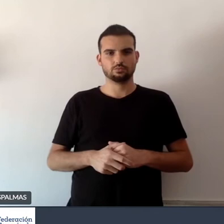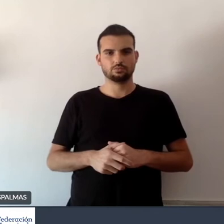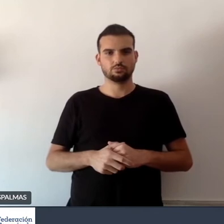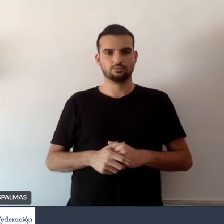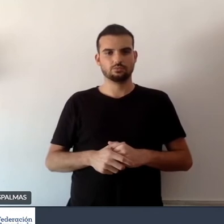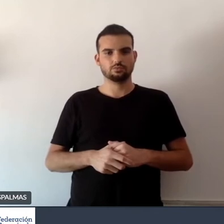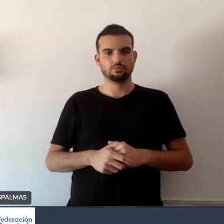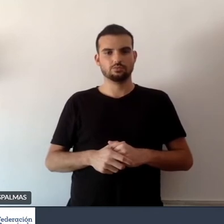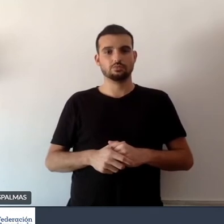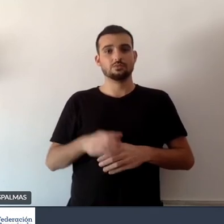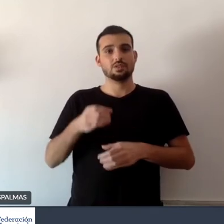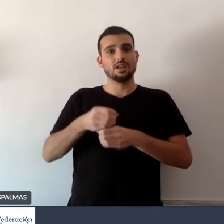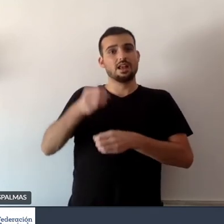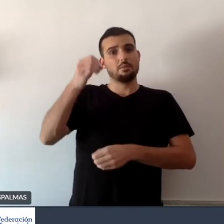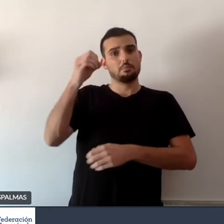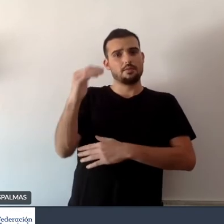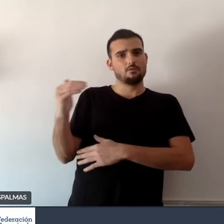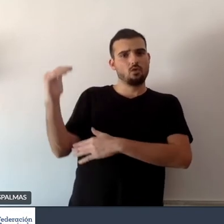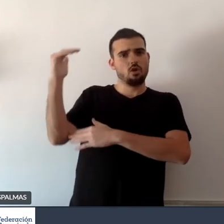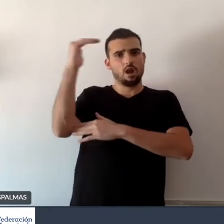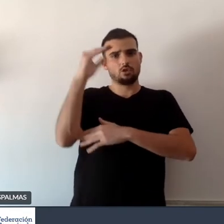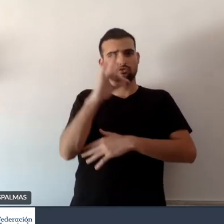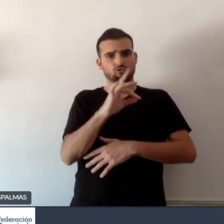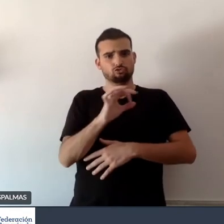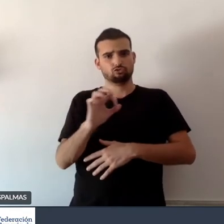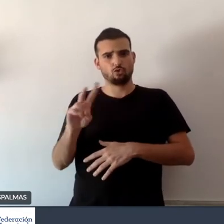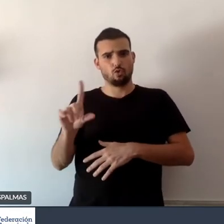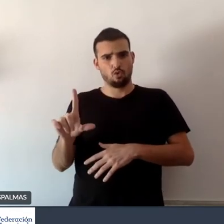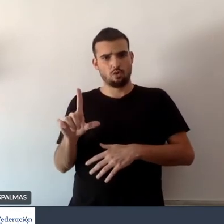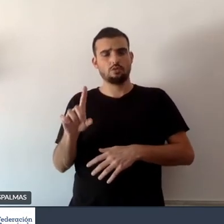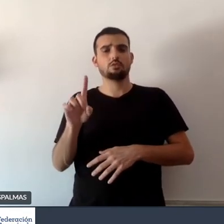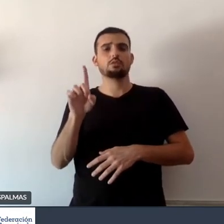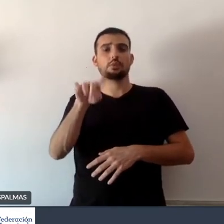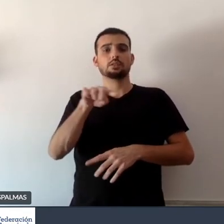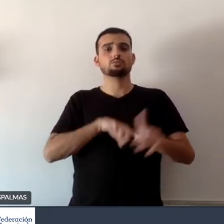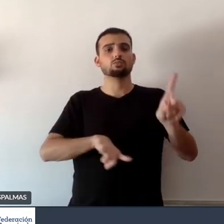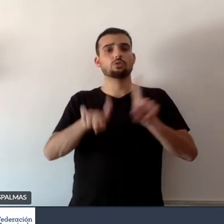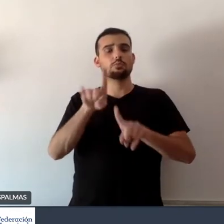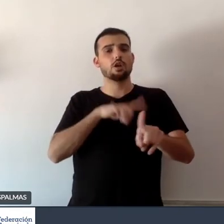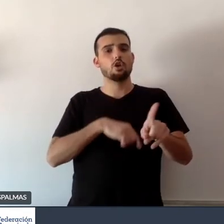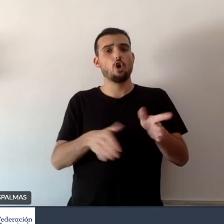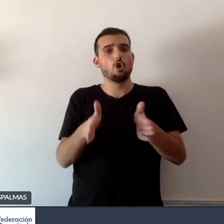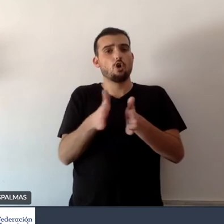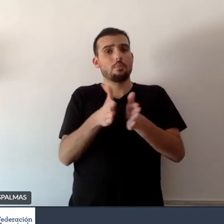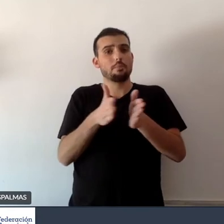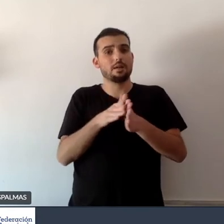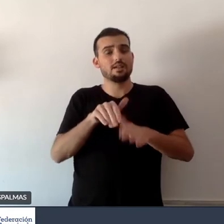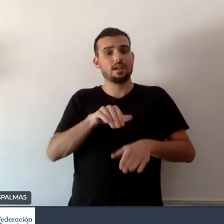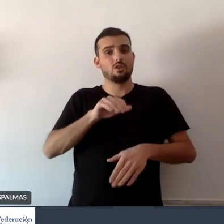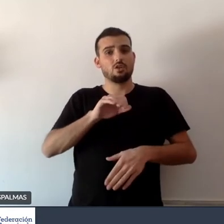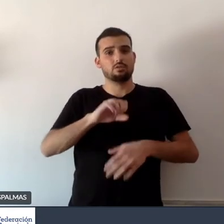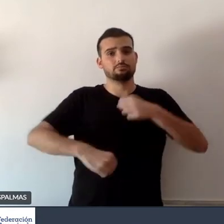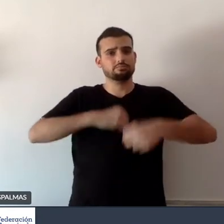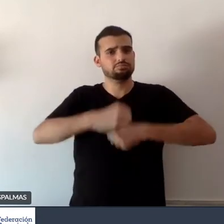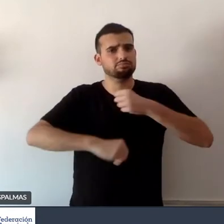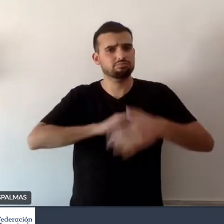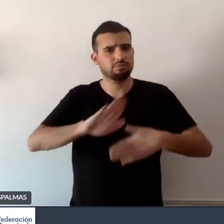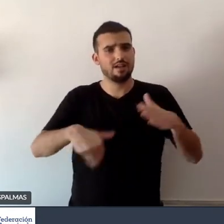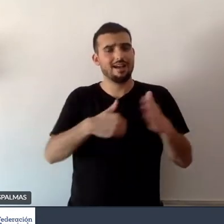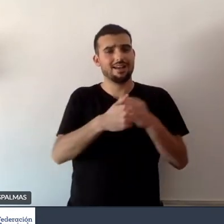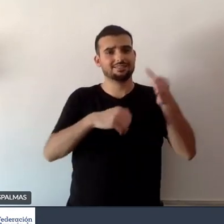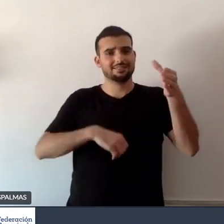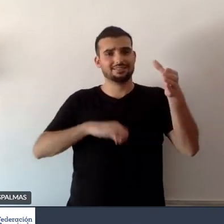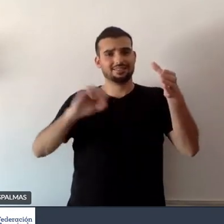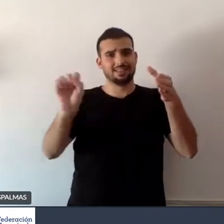El pivote está muy alto en el show. El problema es que su compañero no ha ido a canasta, se ha quedado ahí fuera, con lo cual no hay posibilidad de crear